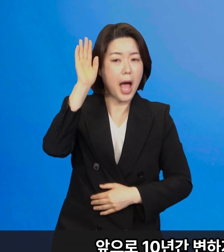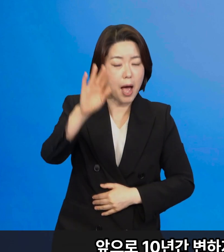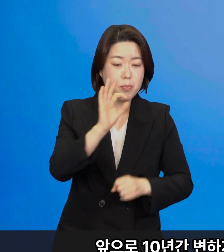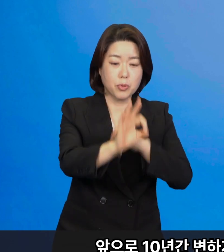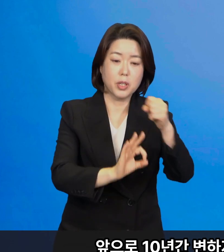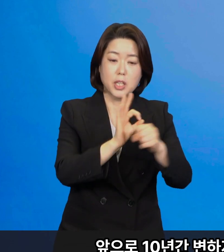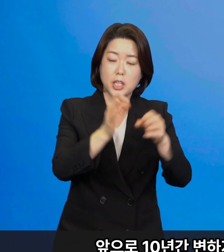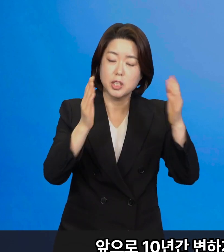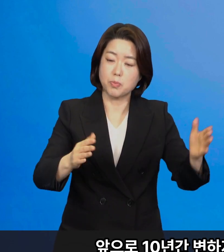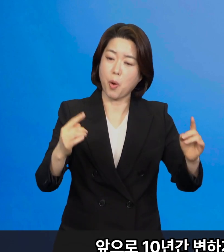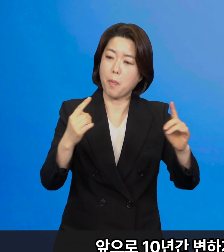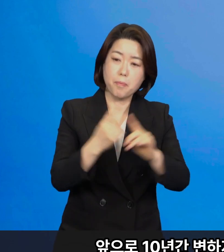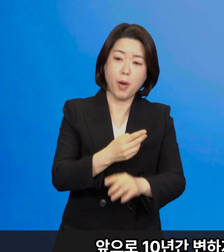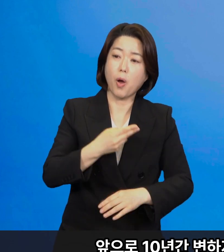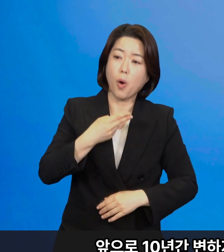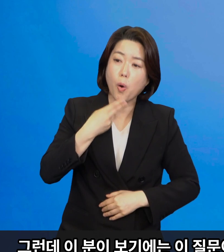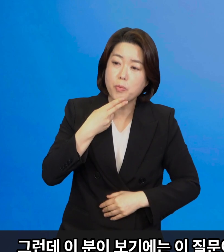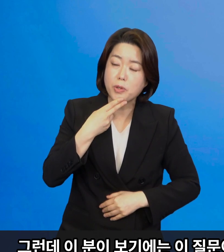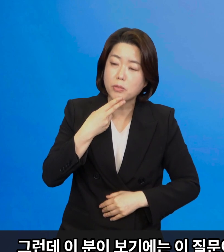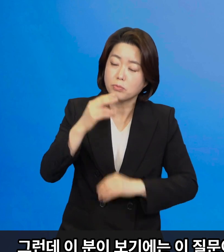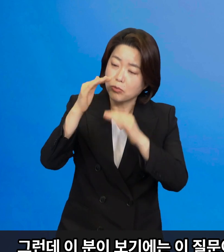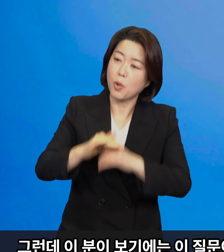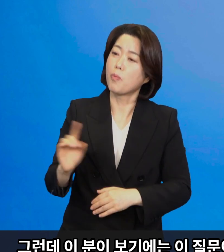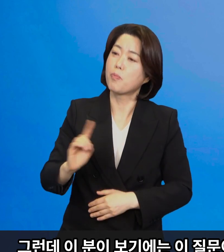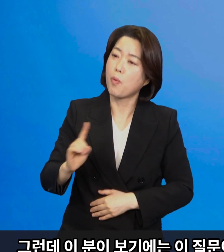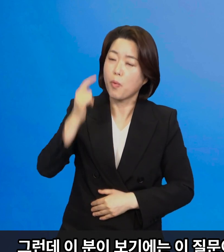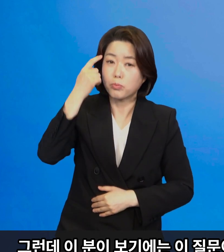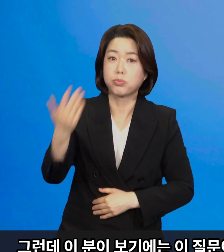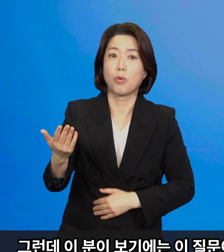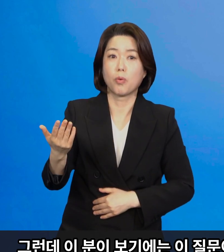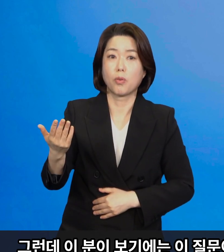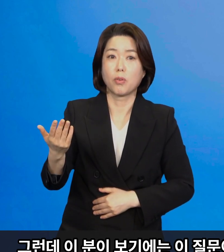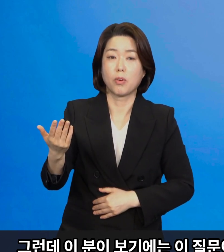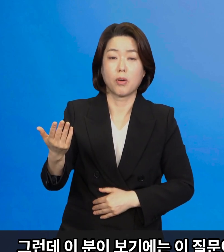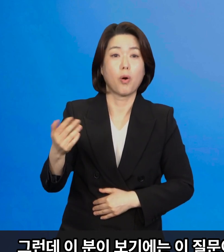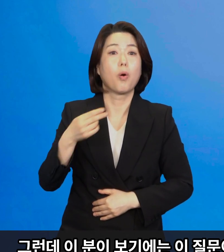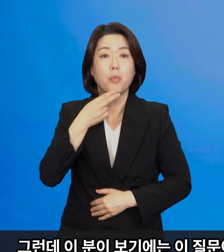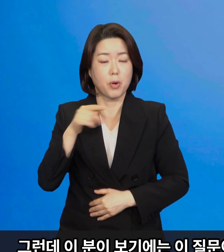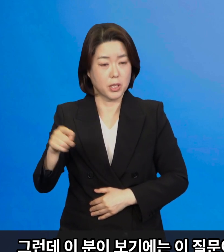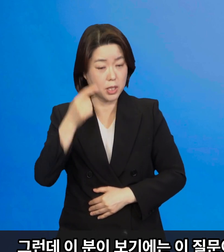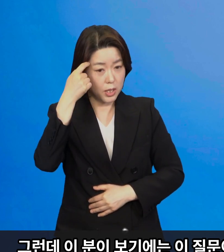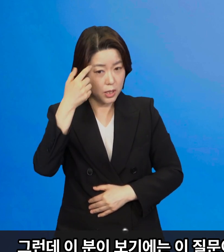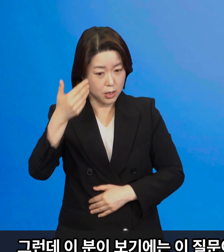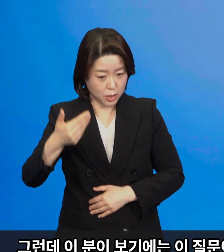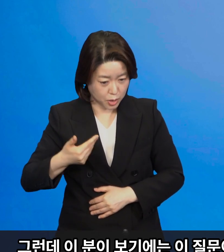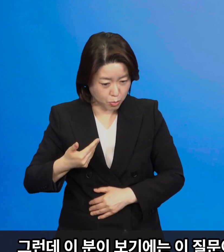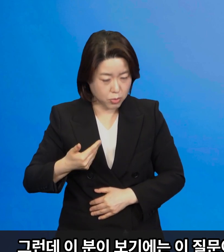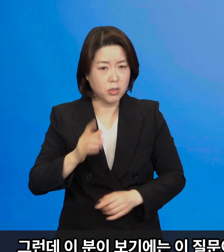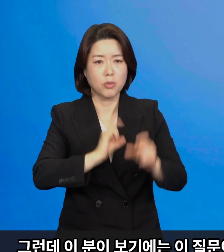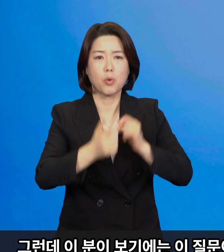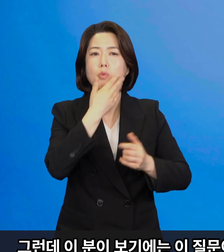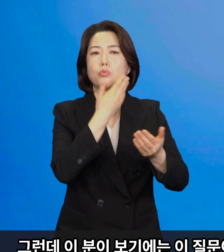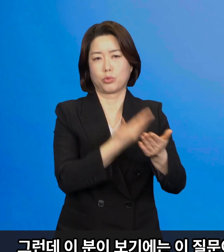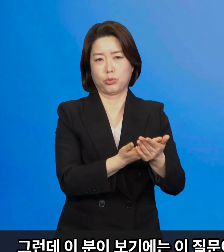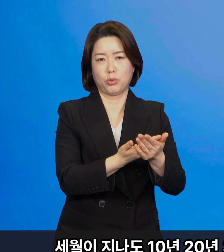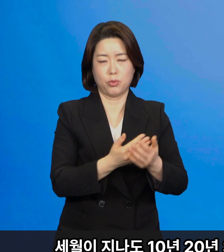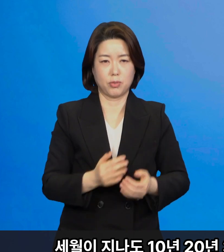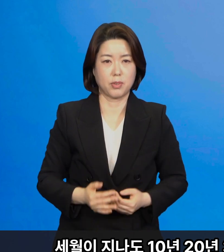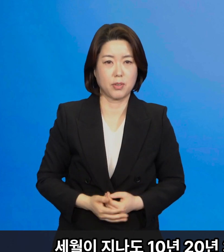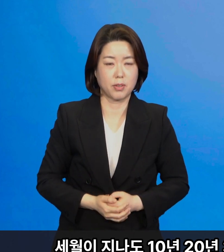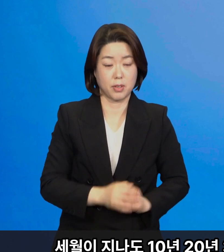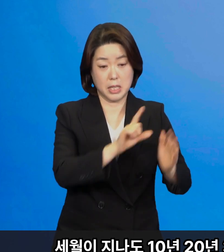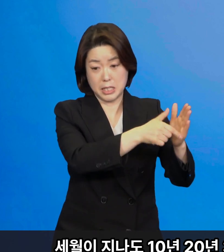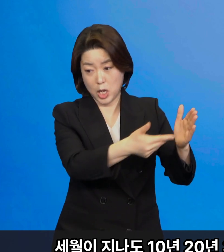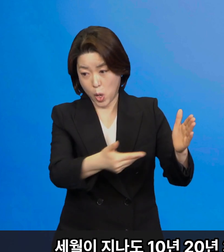10년간 변하지 않을 것은 무엇입니까? 그런데 이분이 보기에는 이 질문이 훨씬 더 중요한 질문이라는 겁니다.